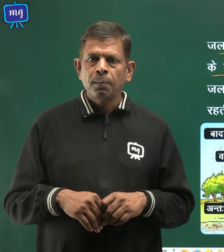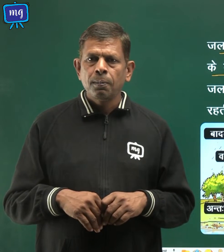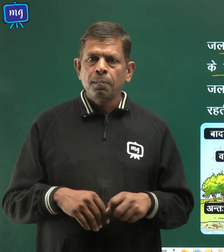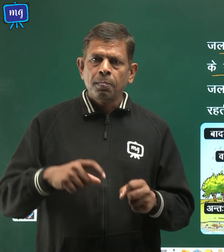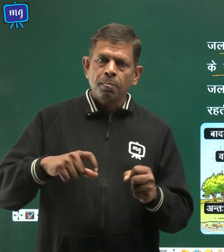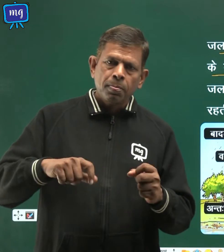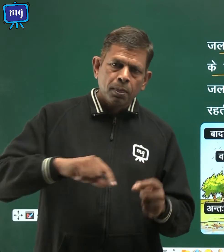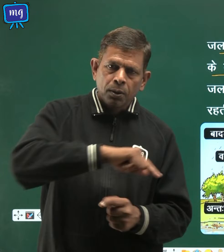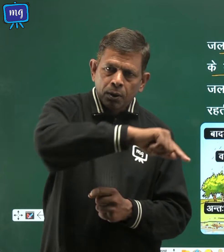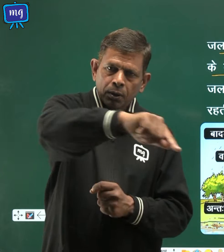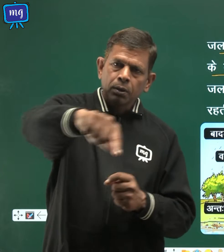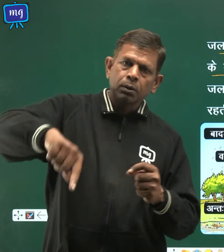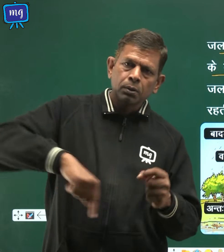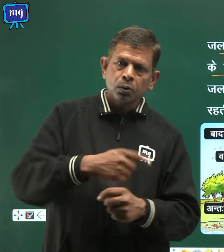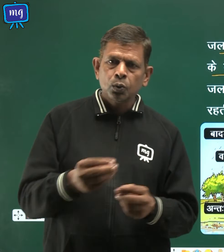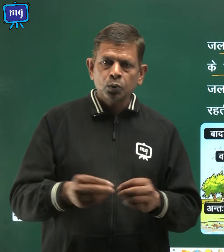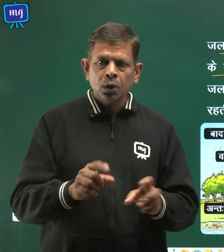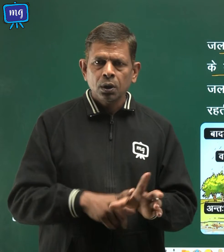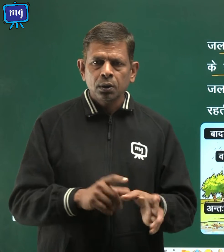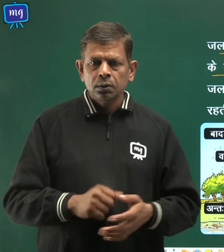चक्रण द्वारा